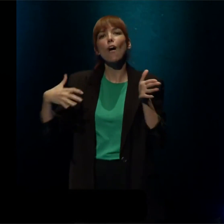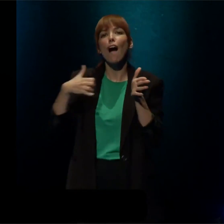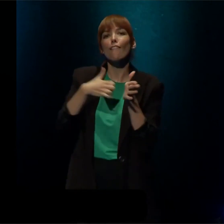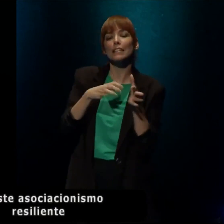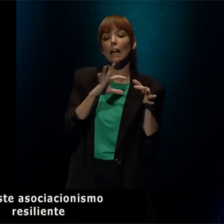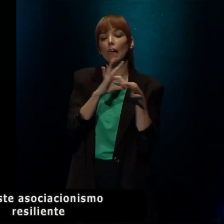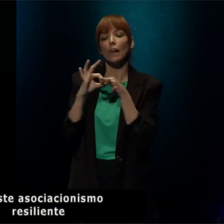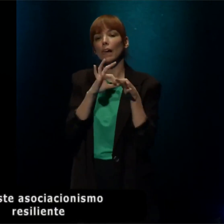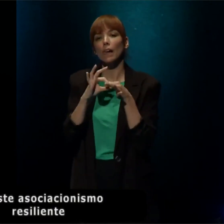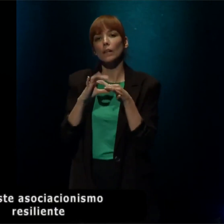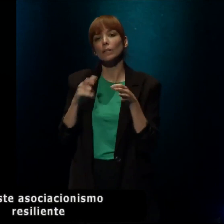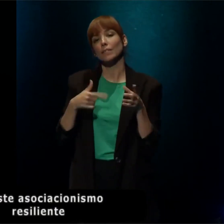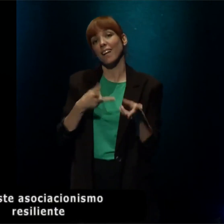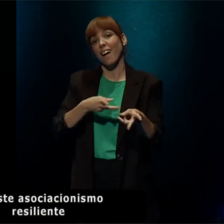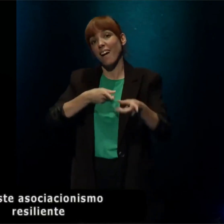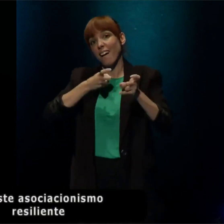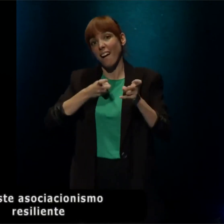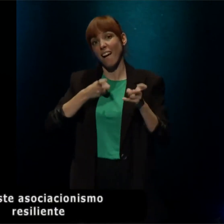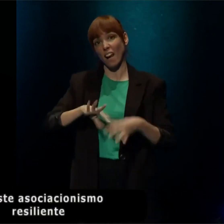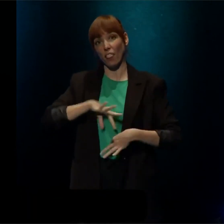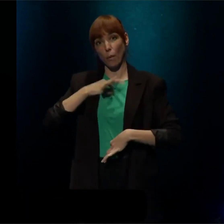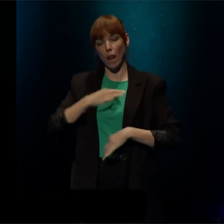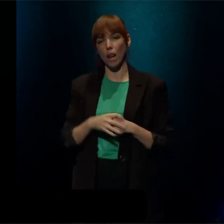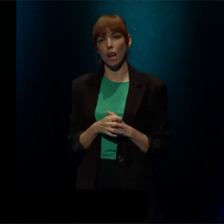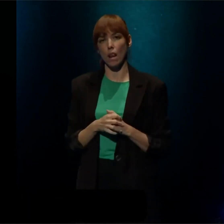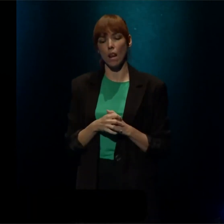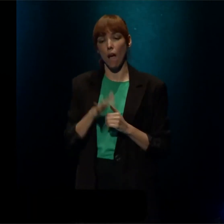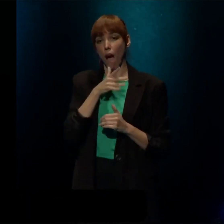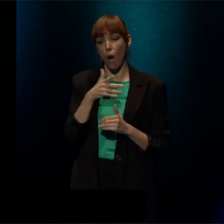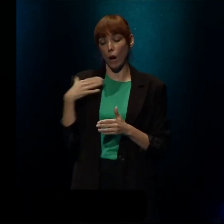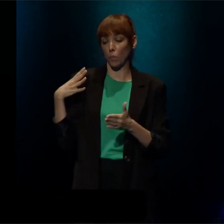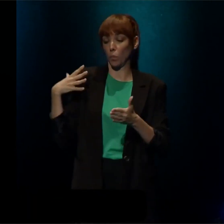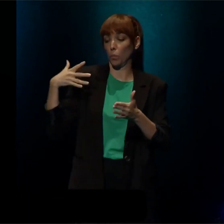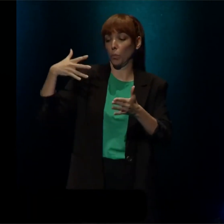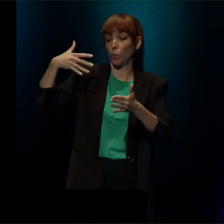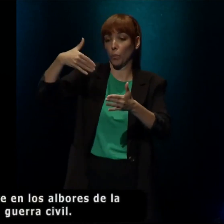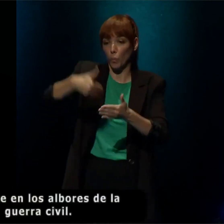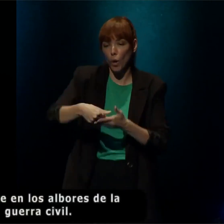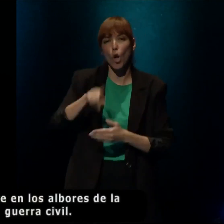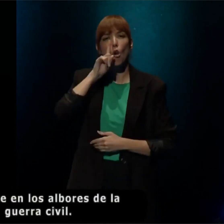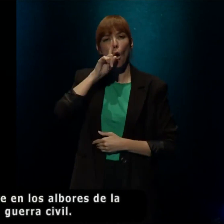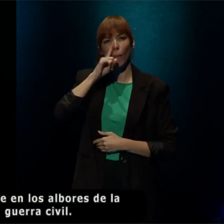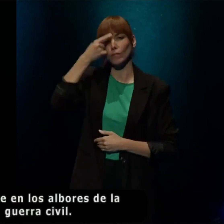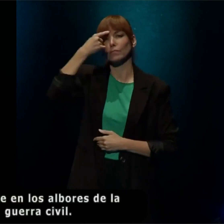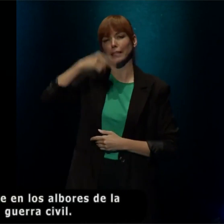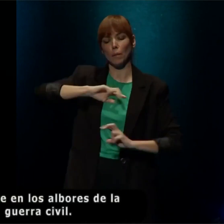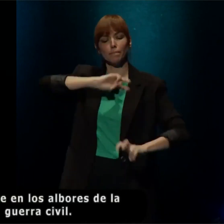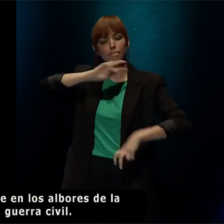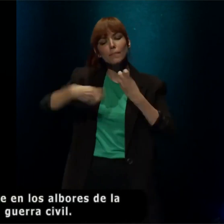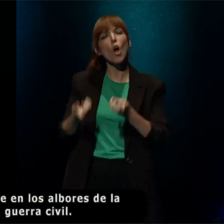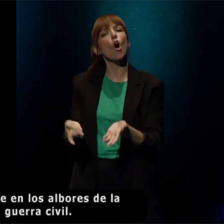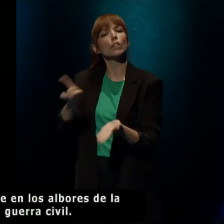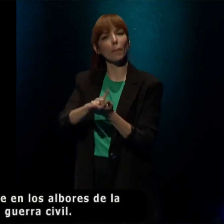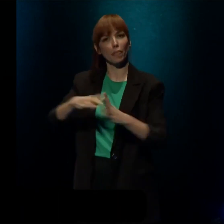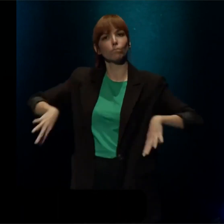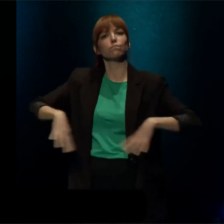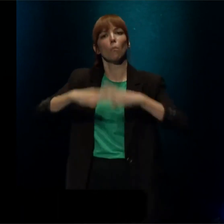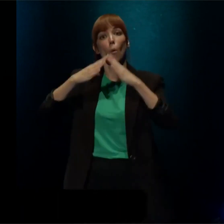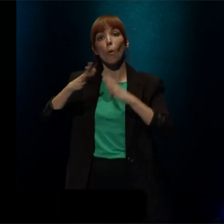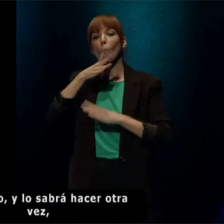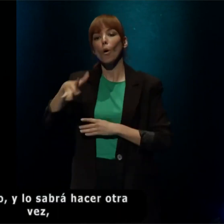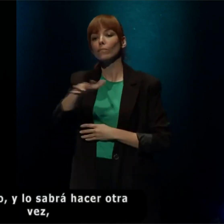que ha sabido, y lo sabrá hacer otra vez, Roberto, como decías antes, reinventarse y ampliar